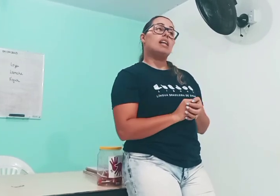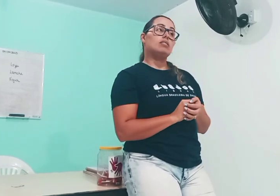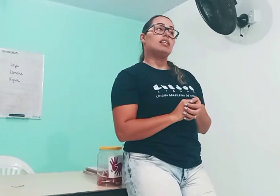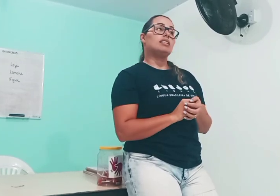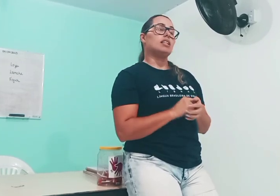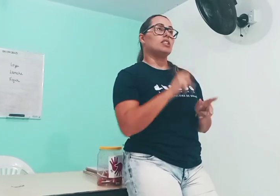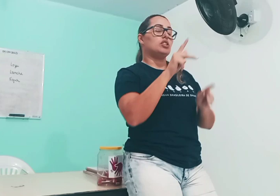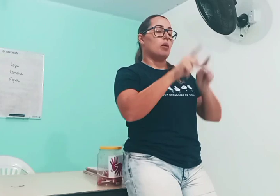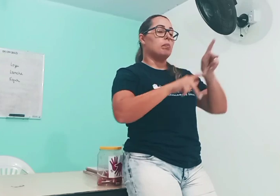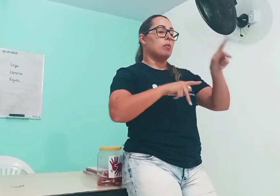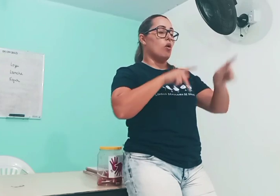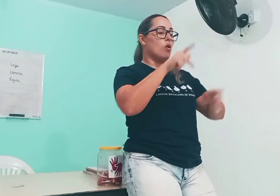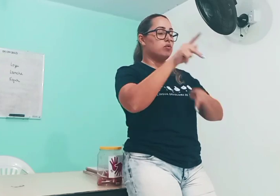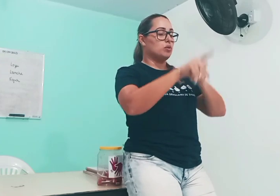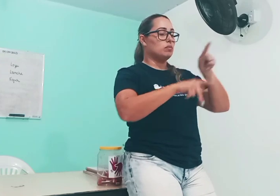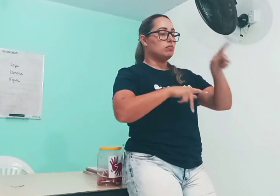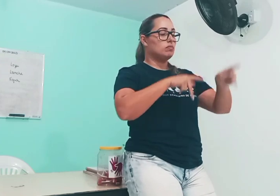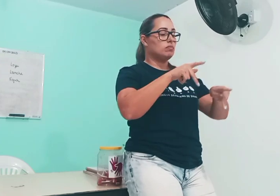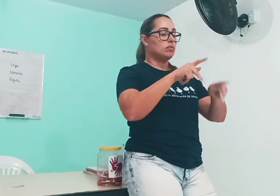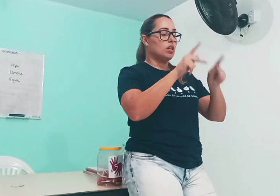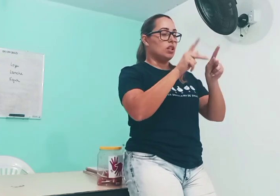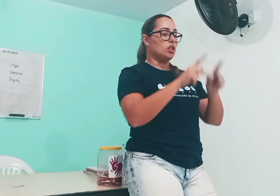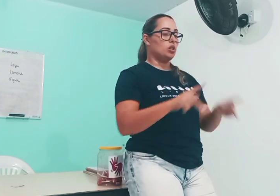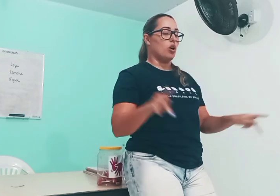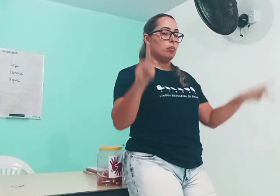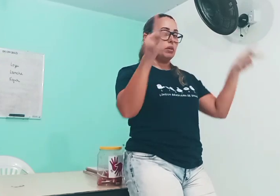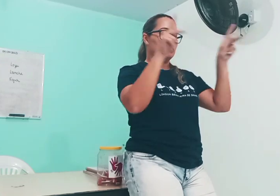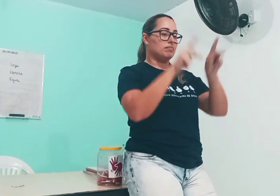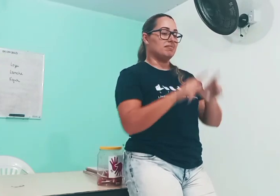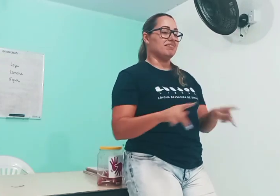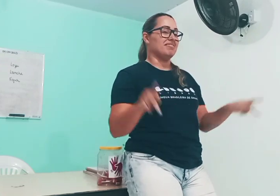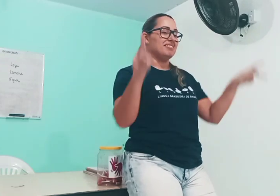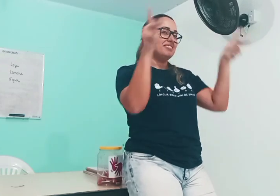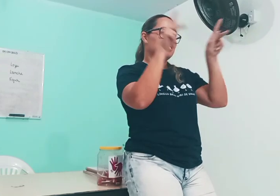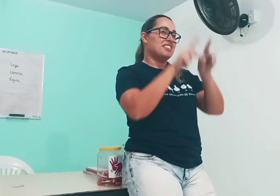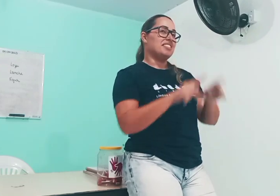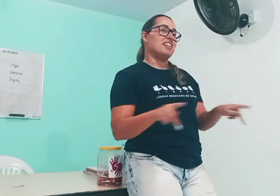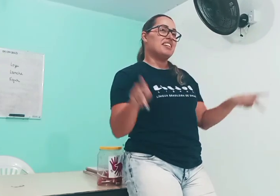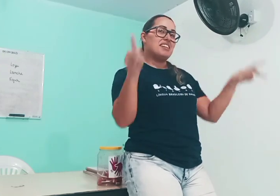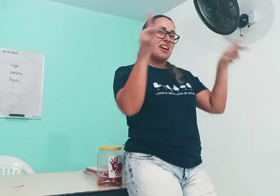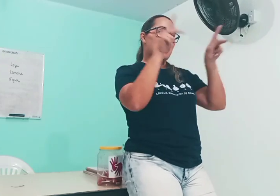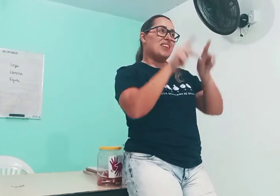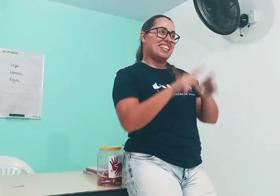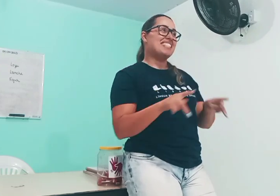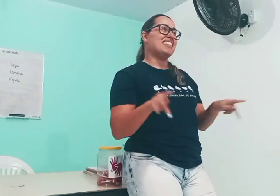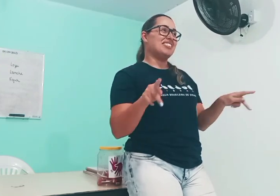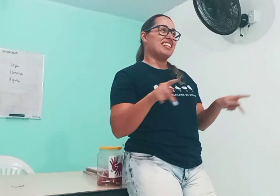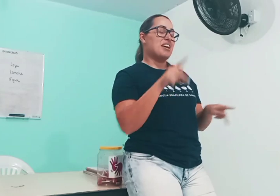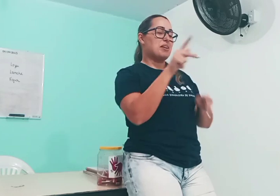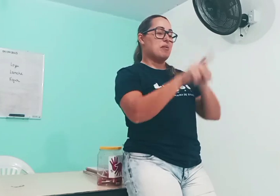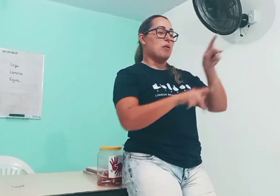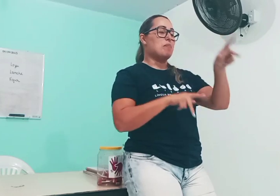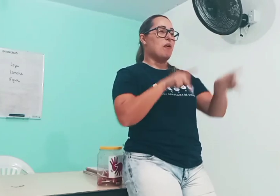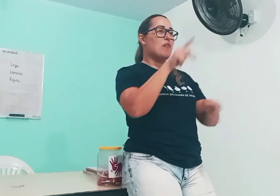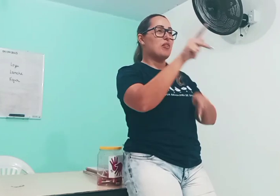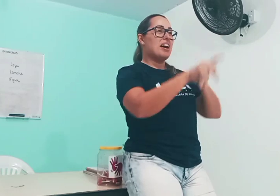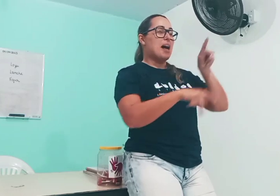Outro sinal interessante, gente, ó. Povo e shopping. É parecido, né? Porque o